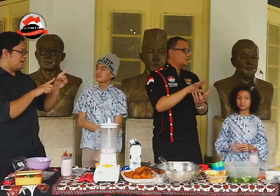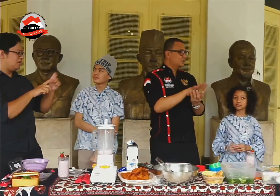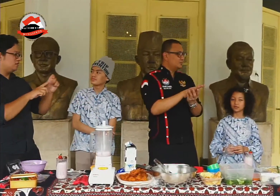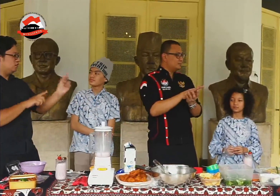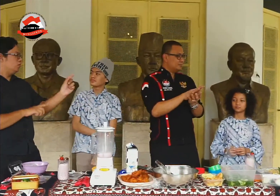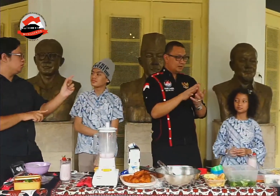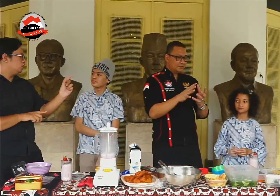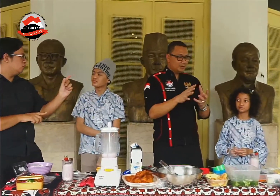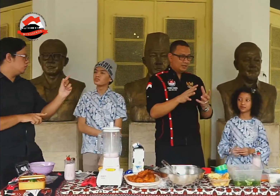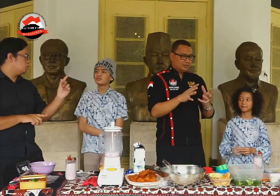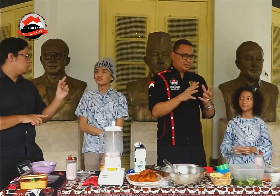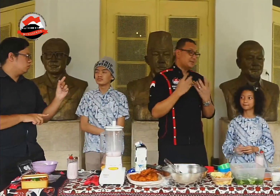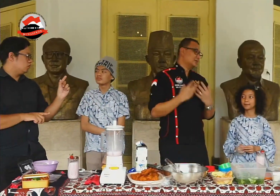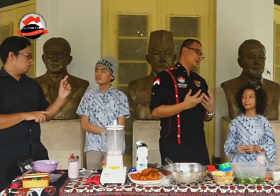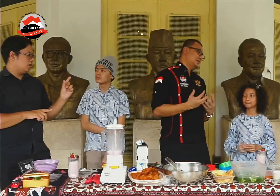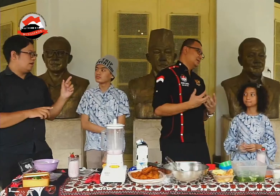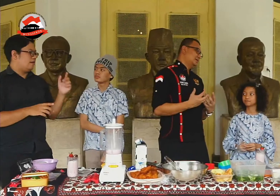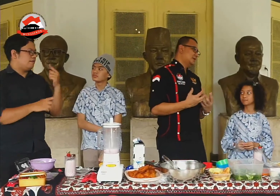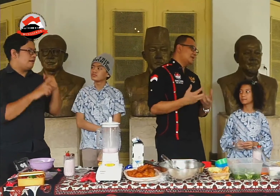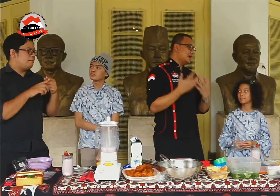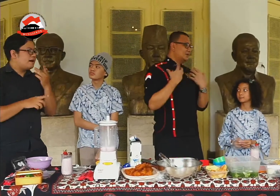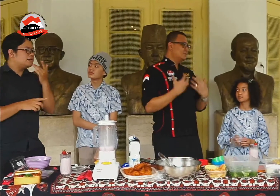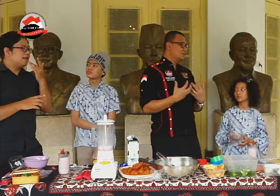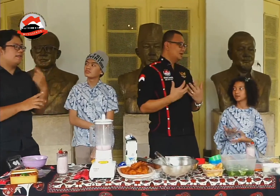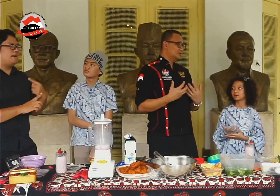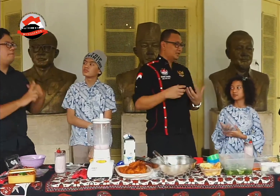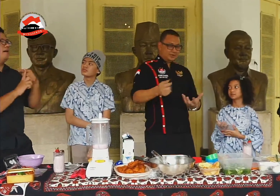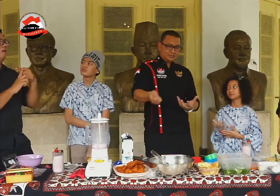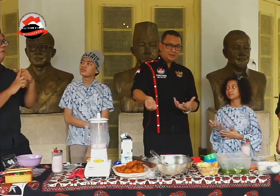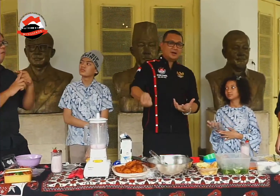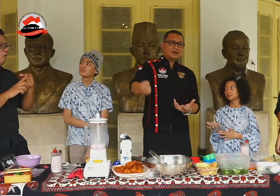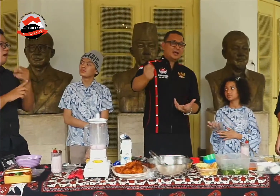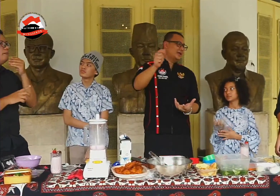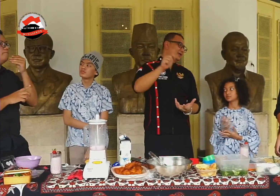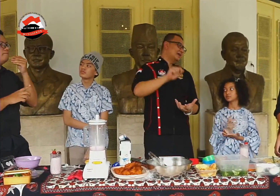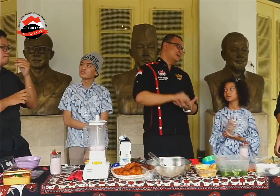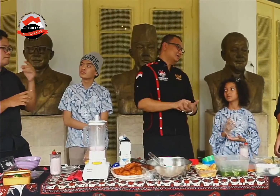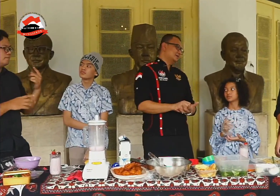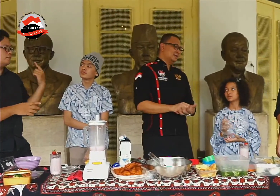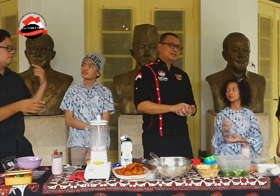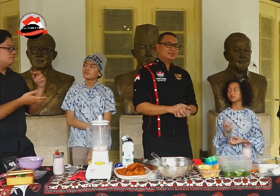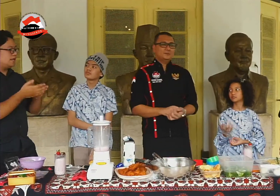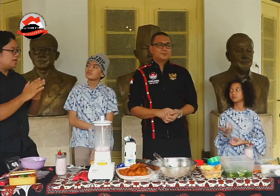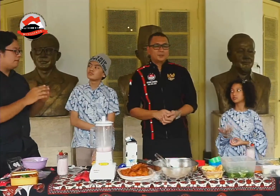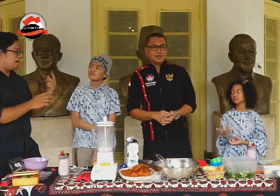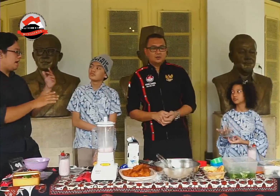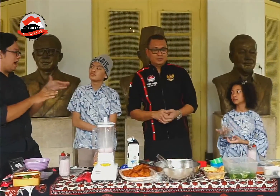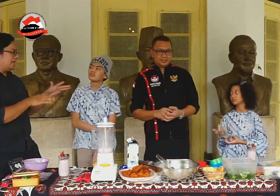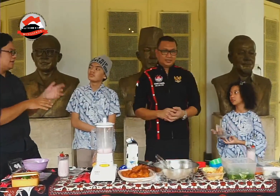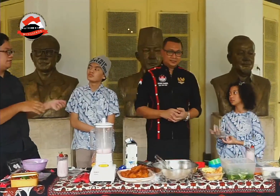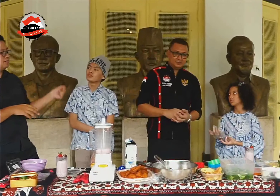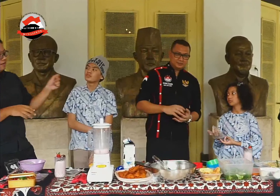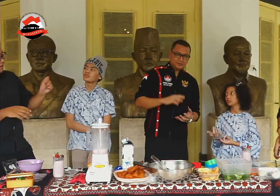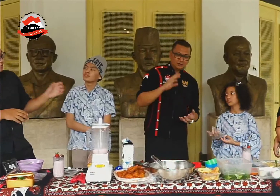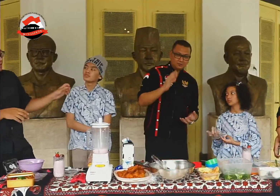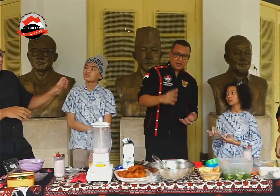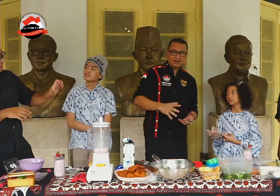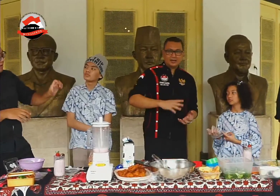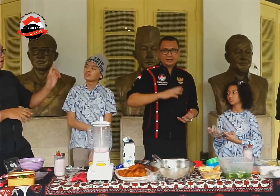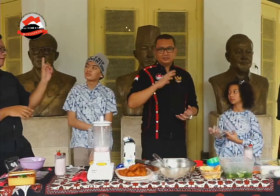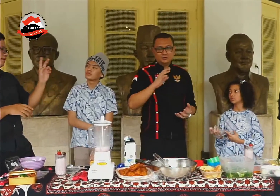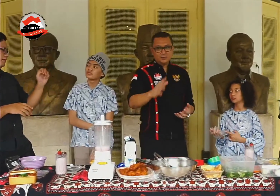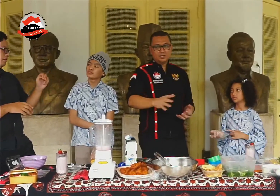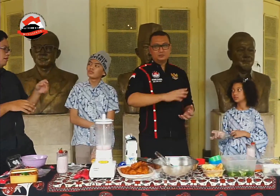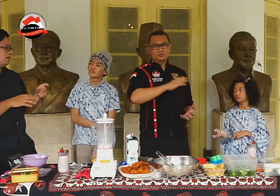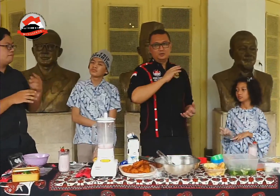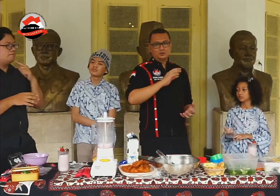Iya. Kaldunya itu kan menambah rasa. Iya, jadi jangan dibuang. Ini, jadi mendingan tambahkan aja air lagi. Nah, benar-benar. Jadi kalau bisa teman-teman di rumah,